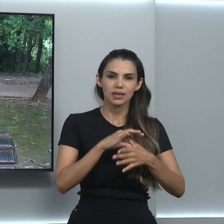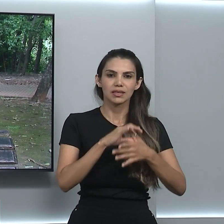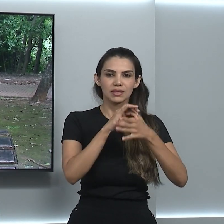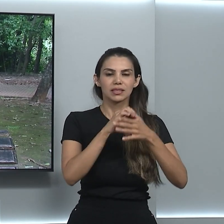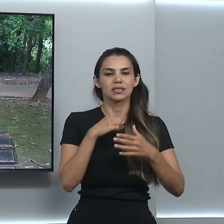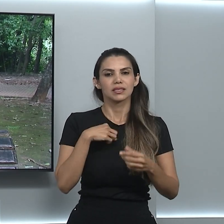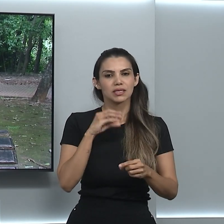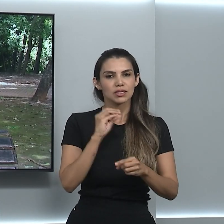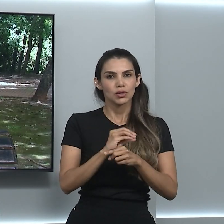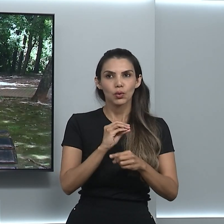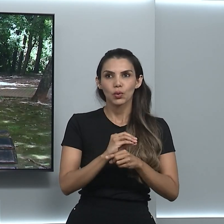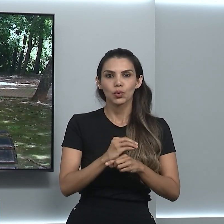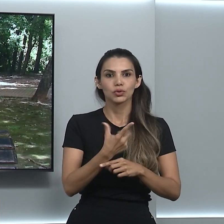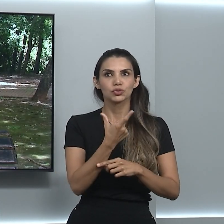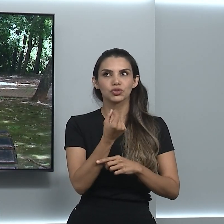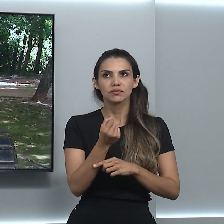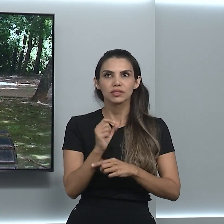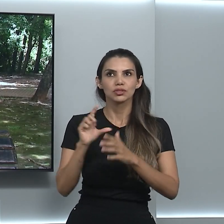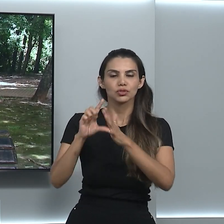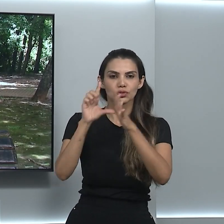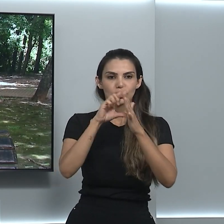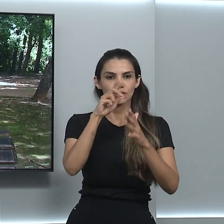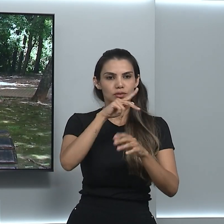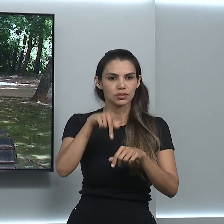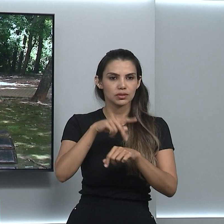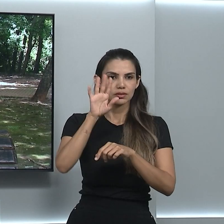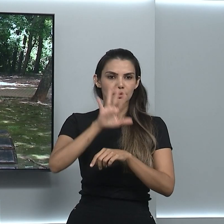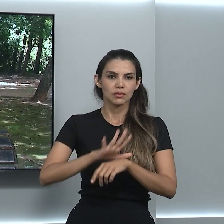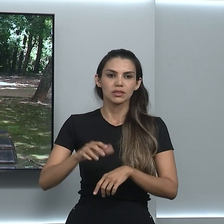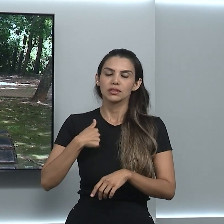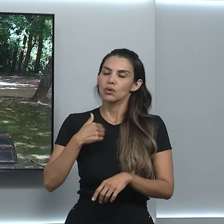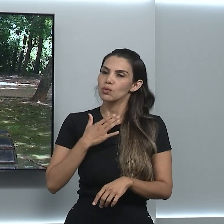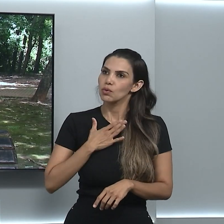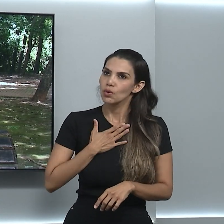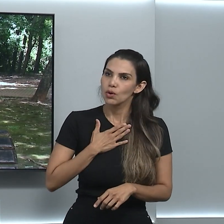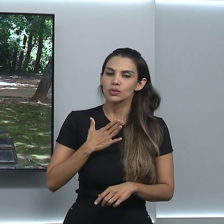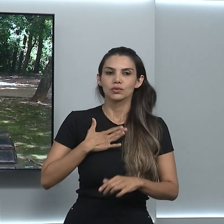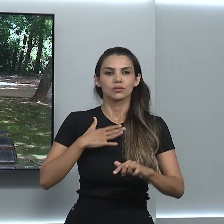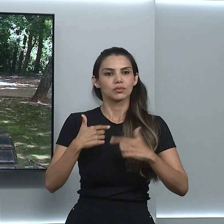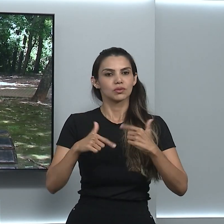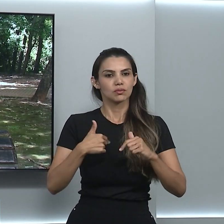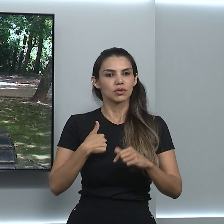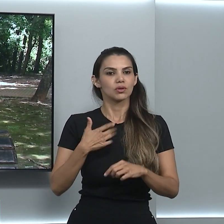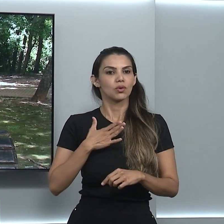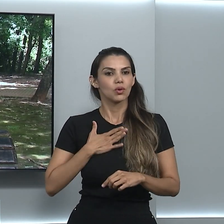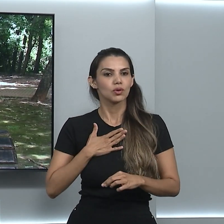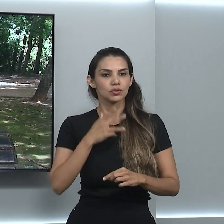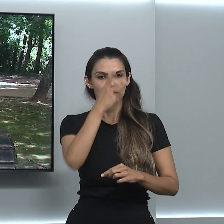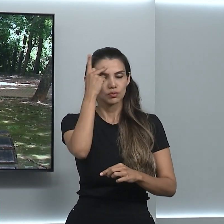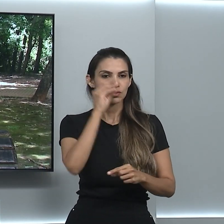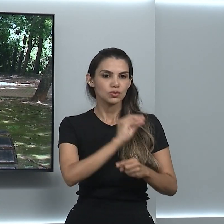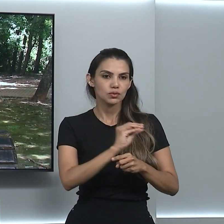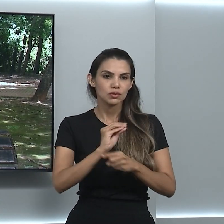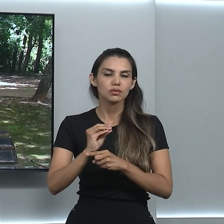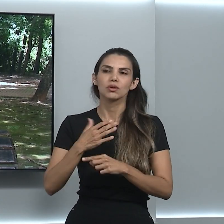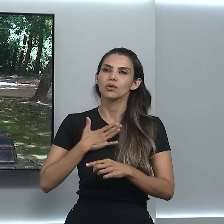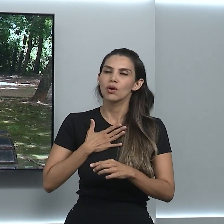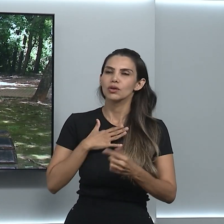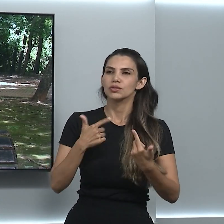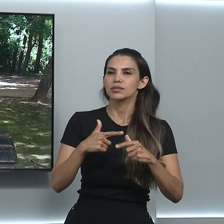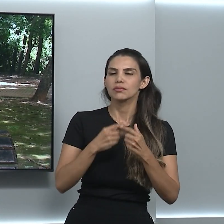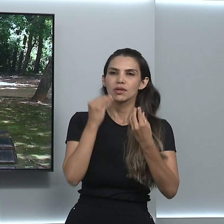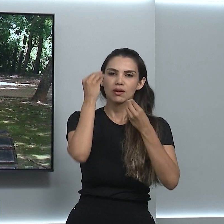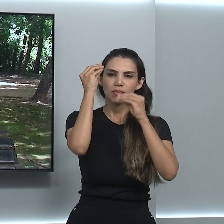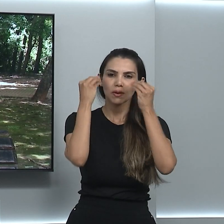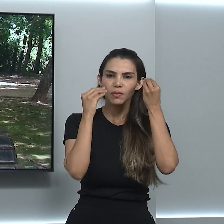operações do país também. Eu gosto muito do que eu faço, eu gosto muito de cuidar das pessoas, eu gosto muito de trabalhar com cosméticos,